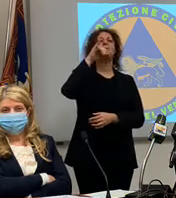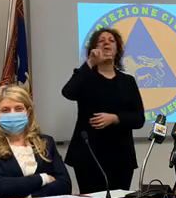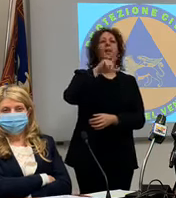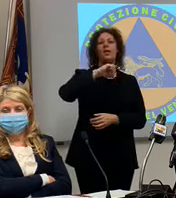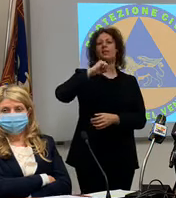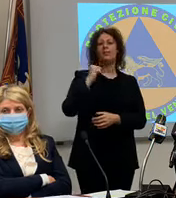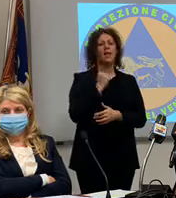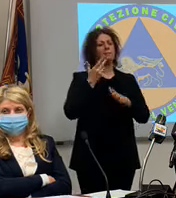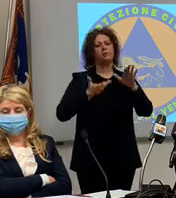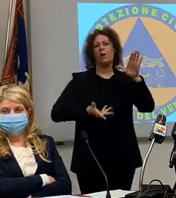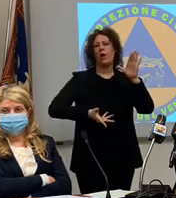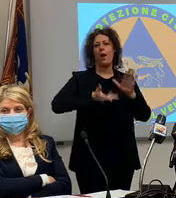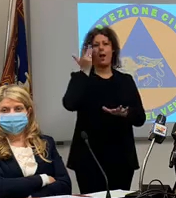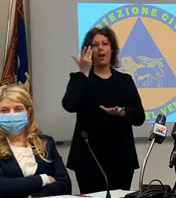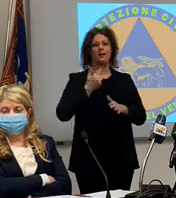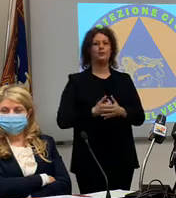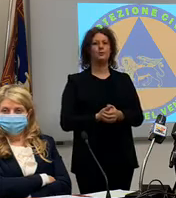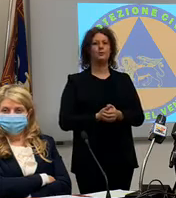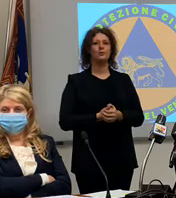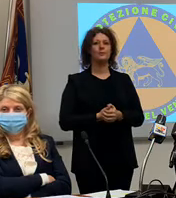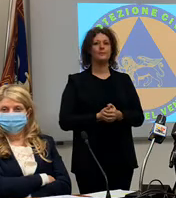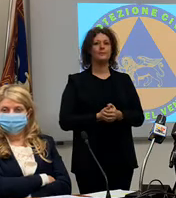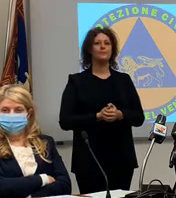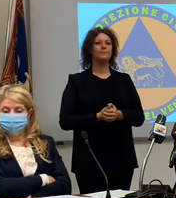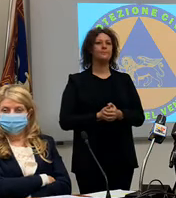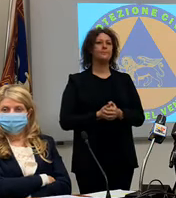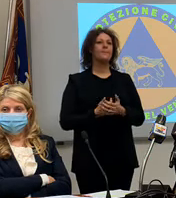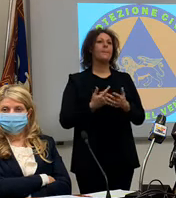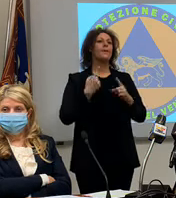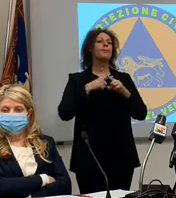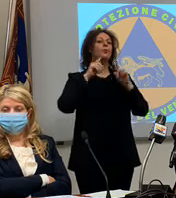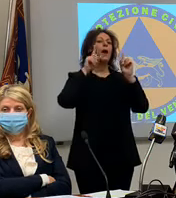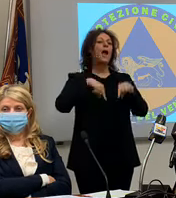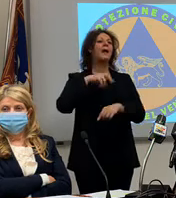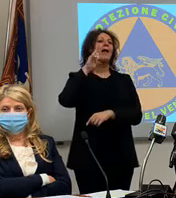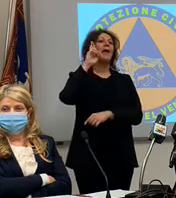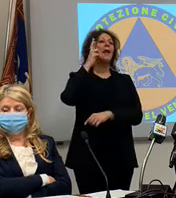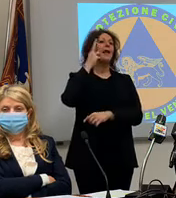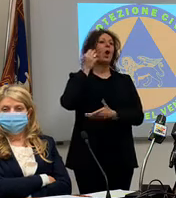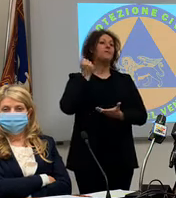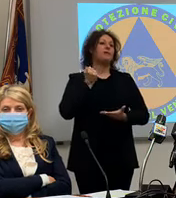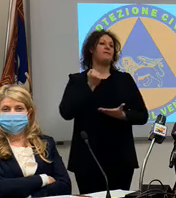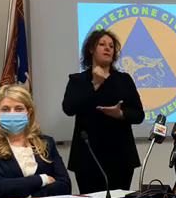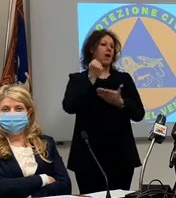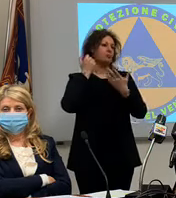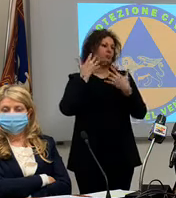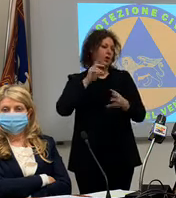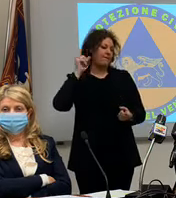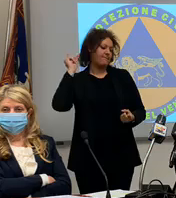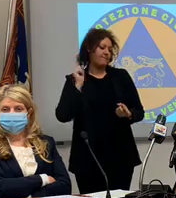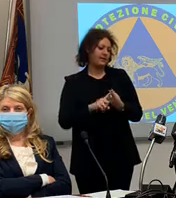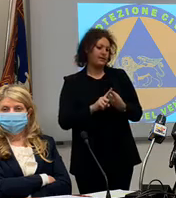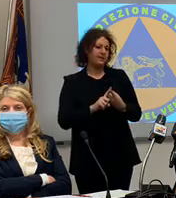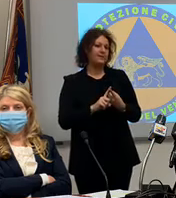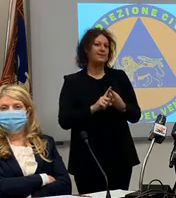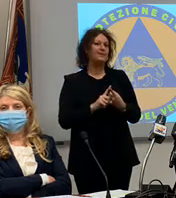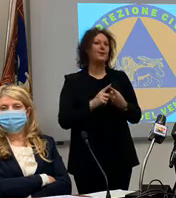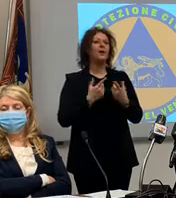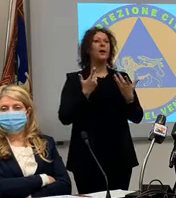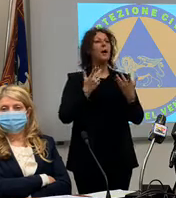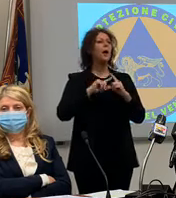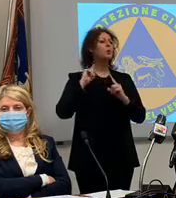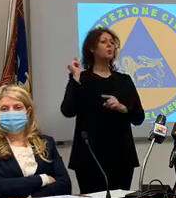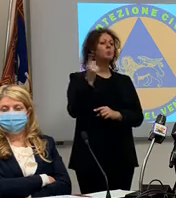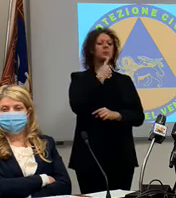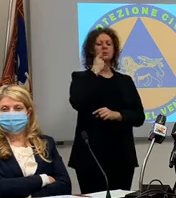eh praticamente ci siamo quasi già mangiati i soldi del recovery e si continua tutti dicono Ok facciamo in Ristori alla